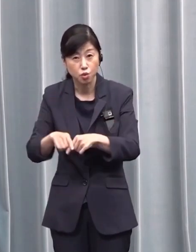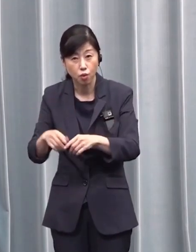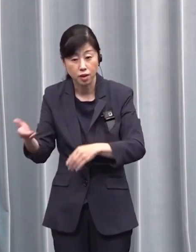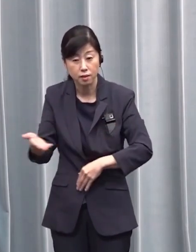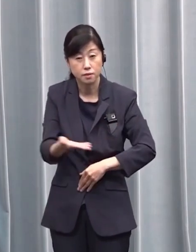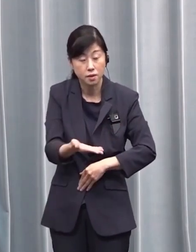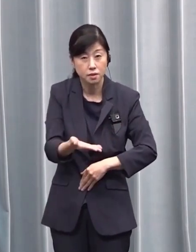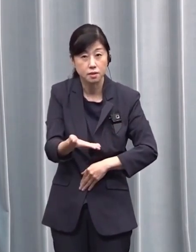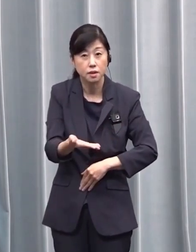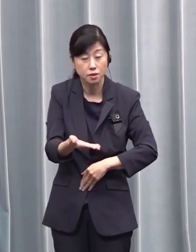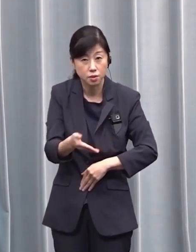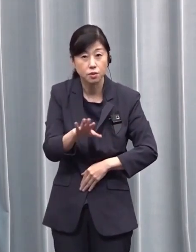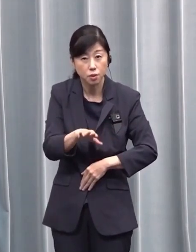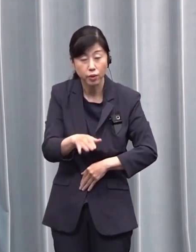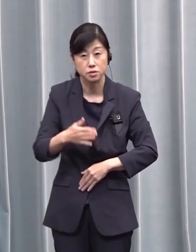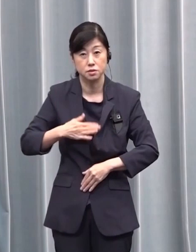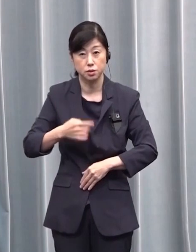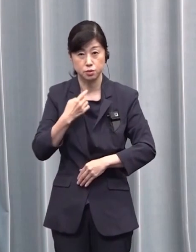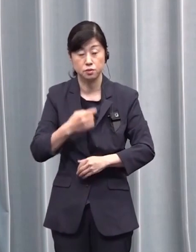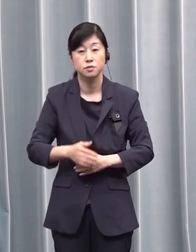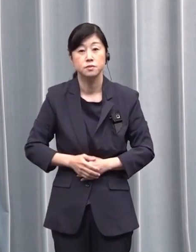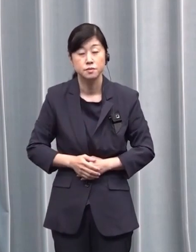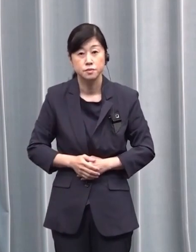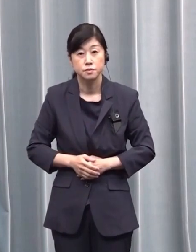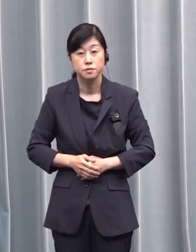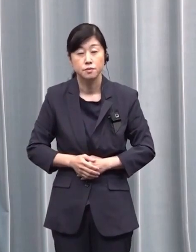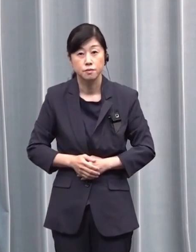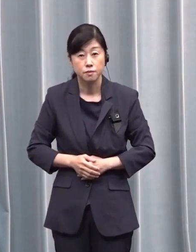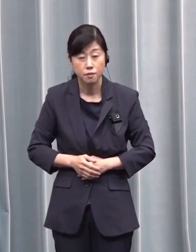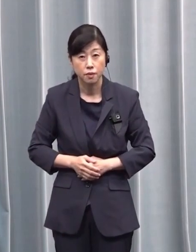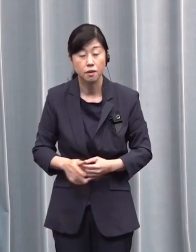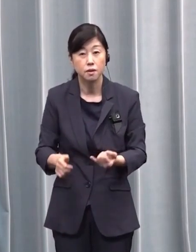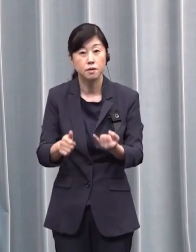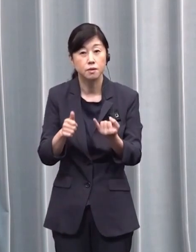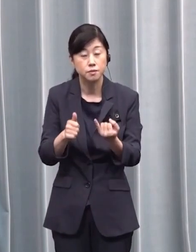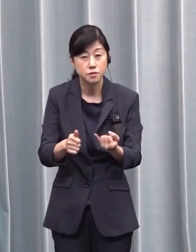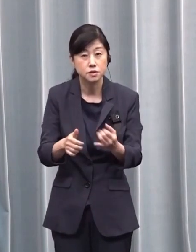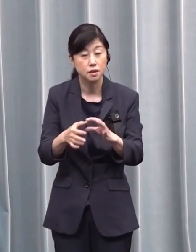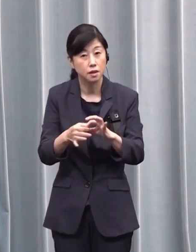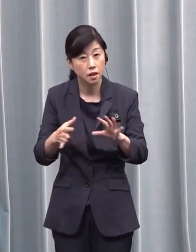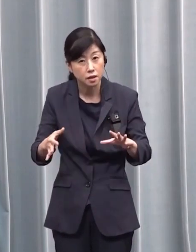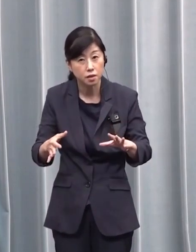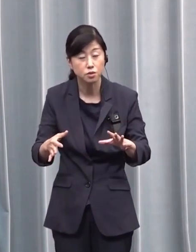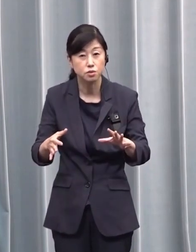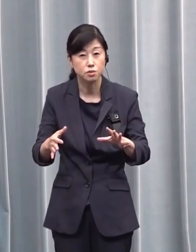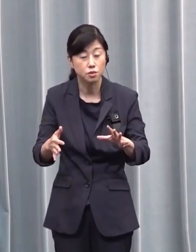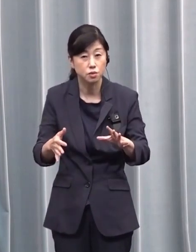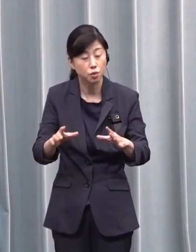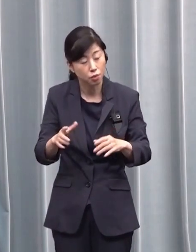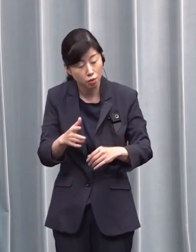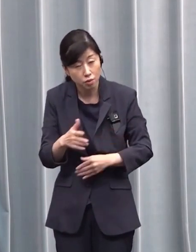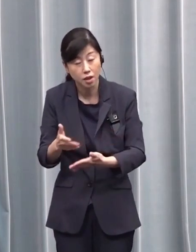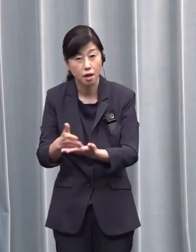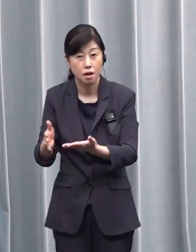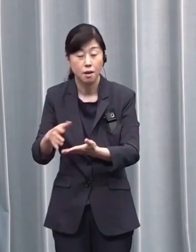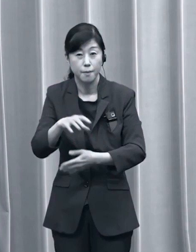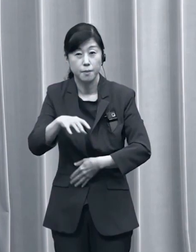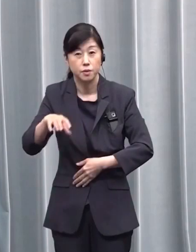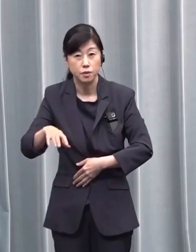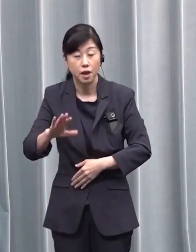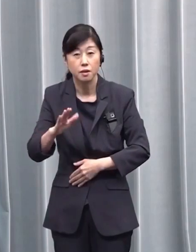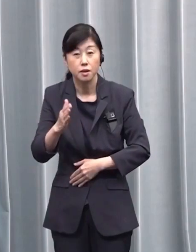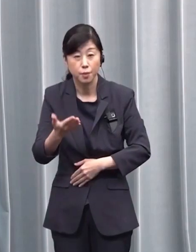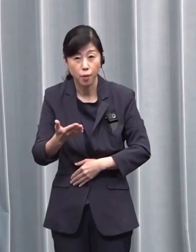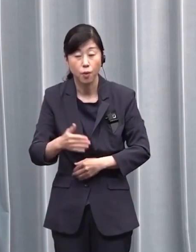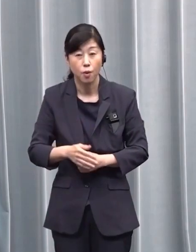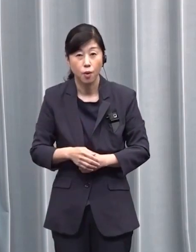ことは承知しております。性別にかかわらず、またどのような状況に置かれた子ども若者であっても